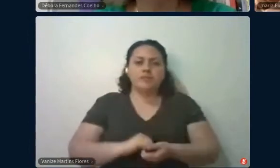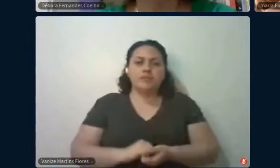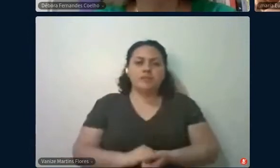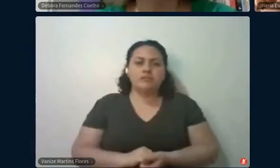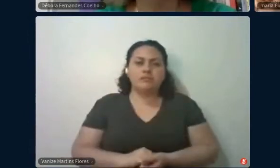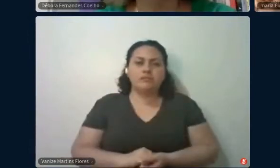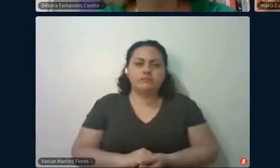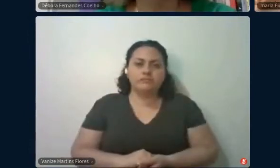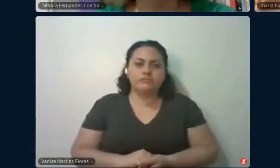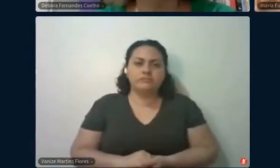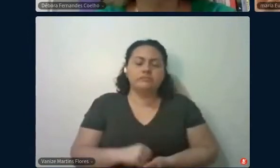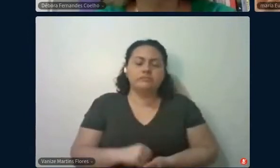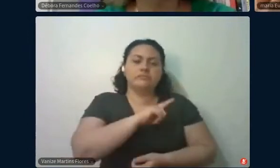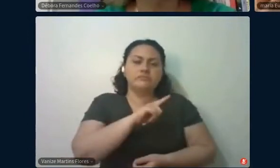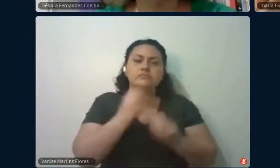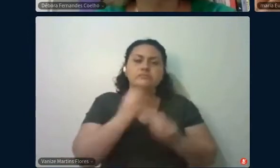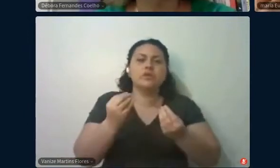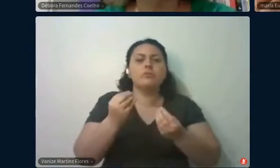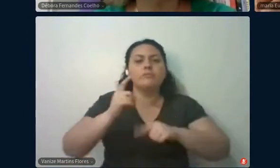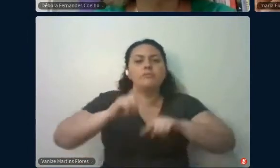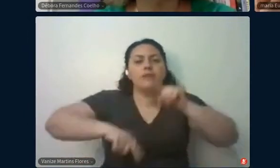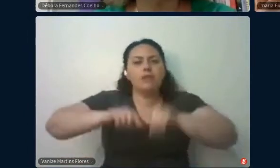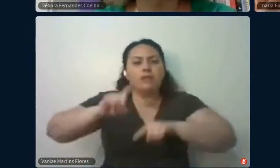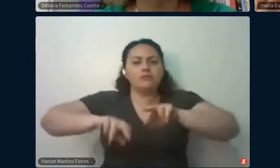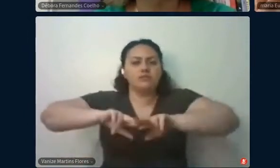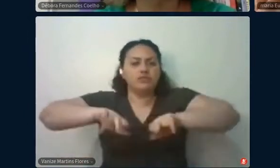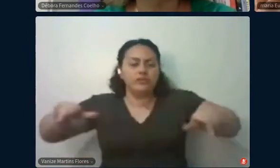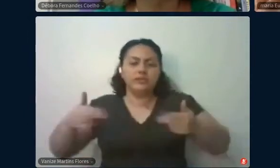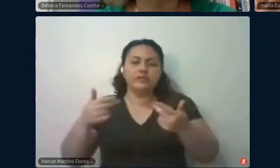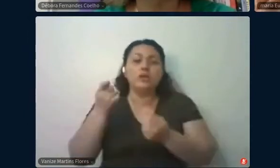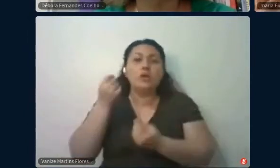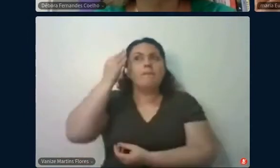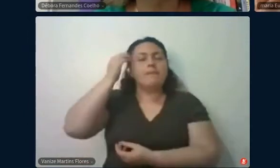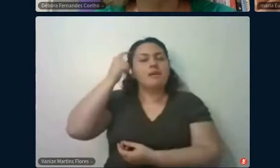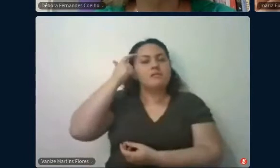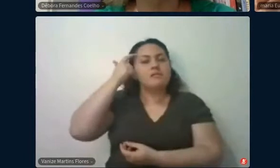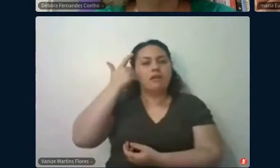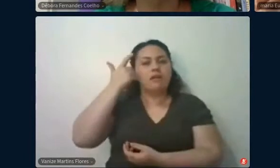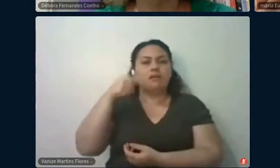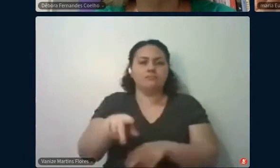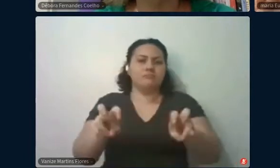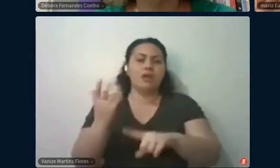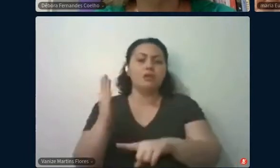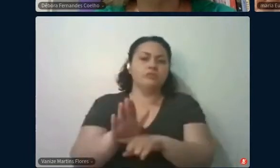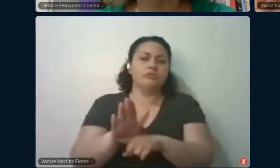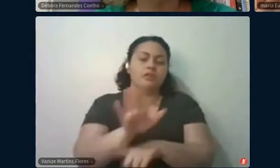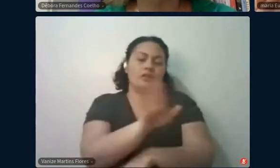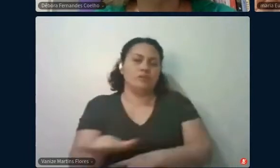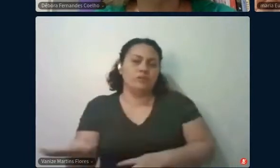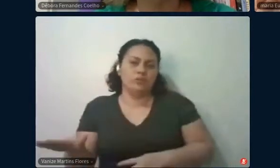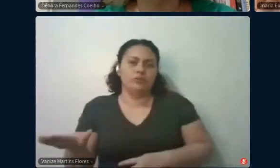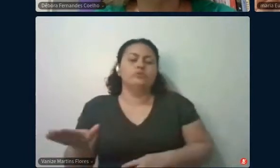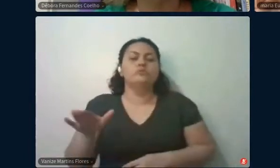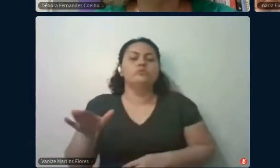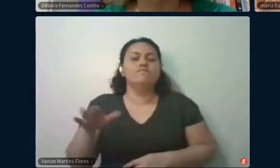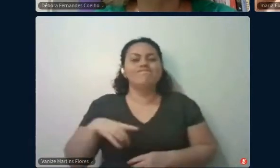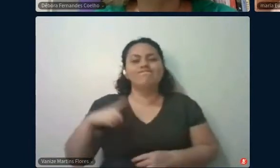como é que a gente está pensando isso para ajudar esses alunos que talvez tenham alguma dificuldade de acessar o